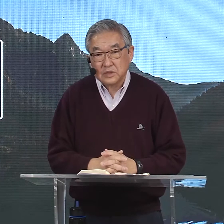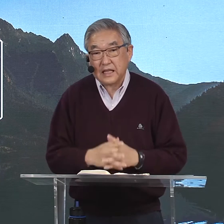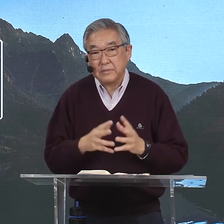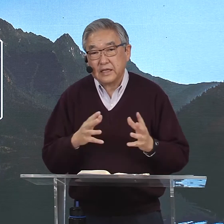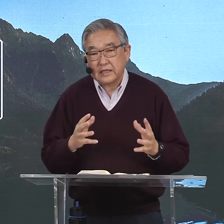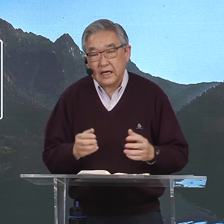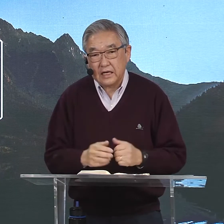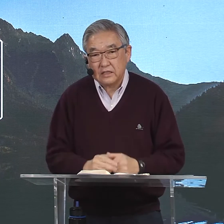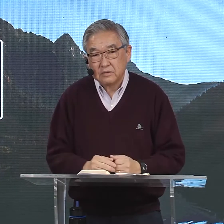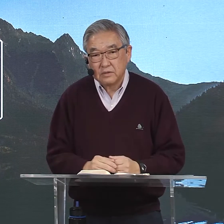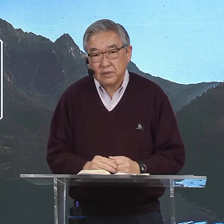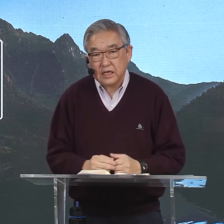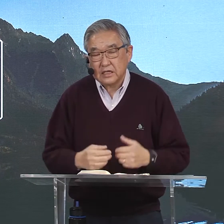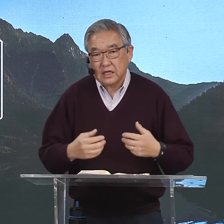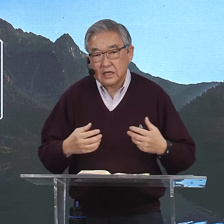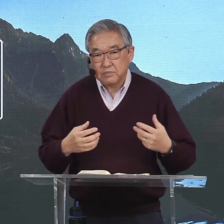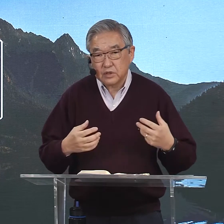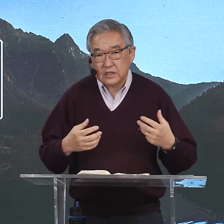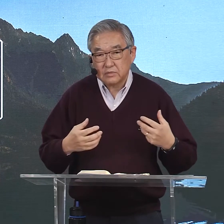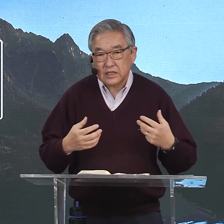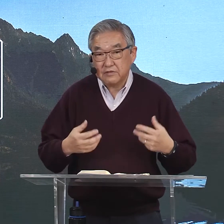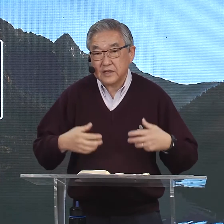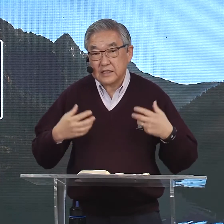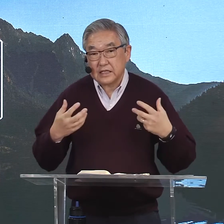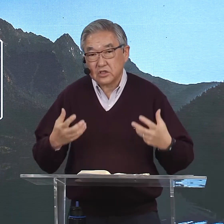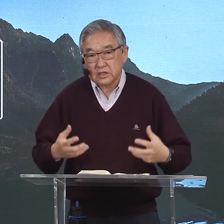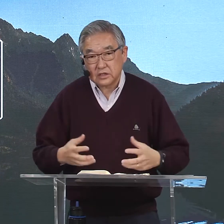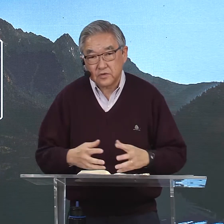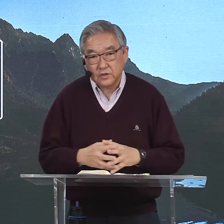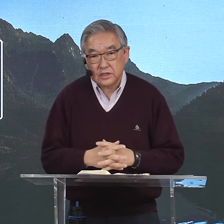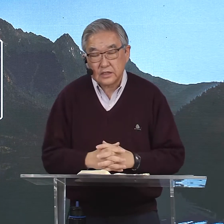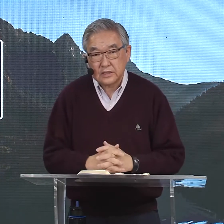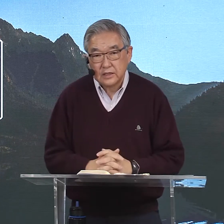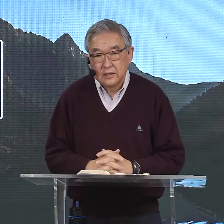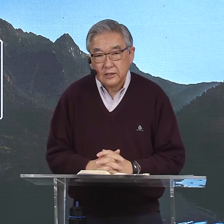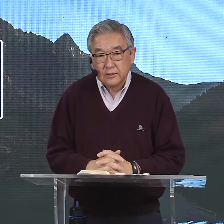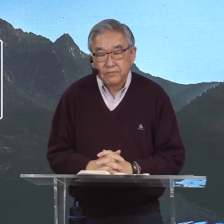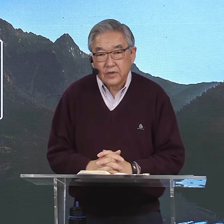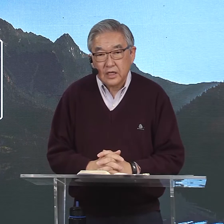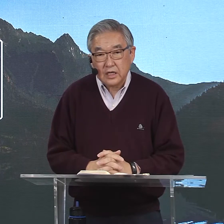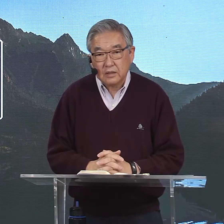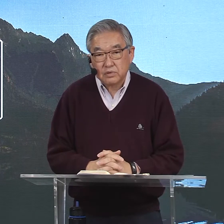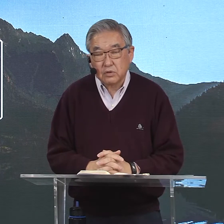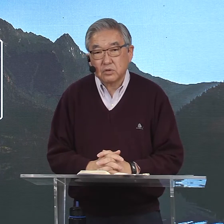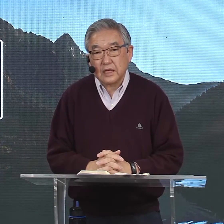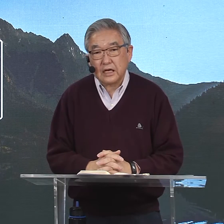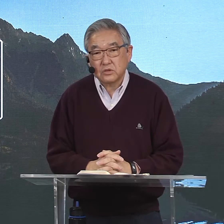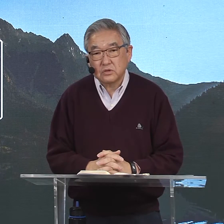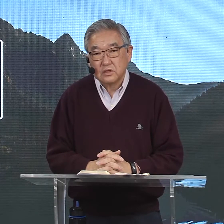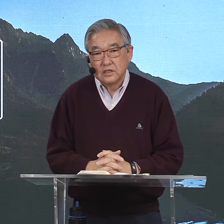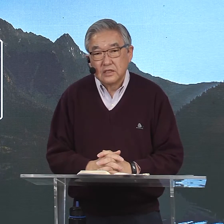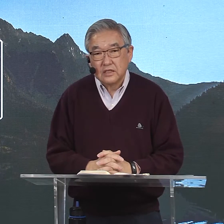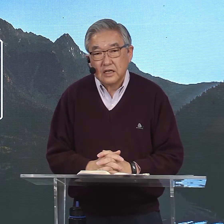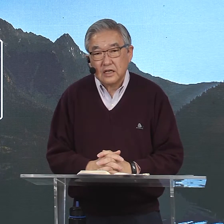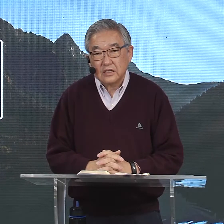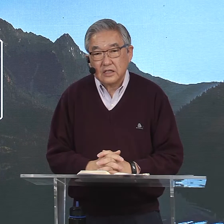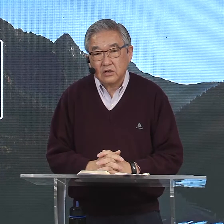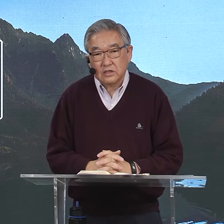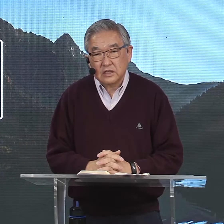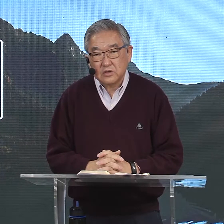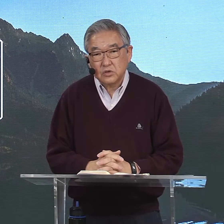nos alimentar para que possamos refazer as nossas forças por outro lado